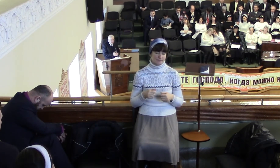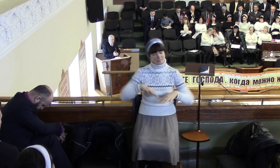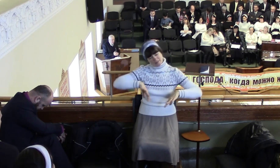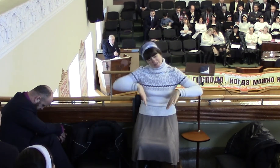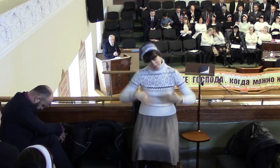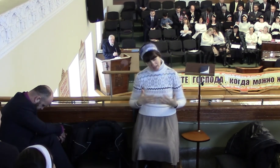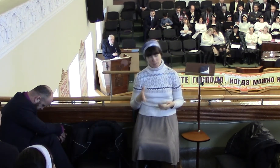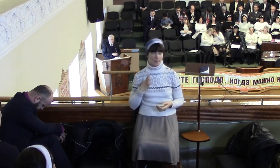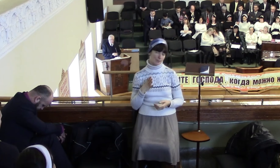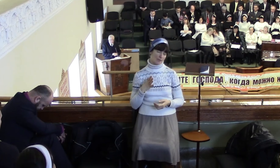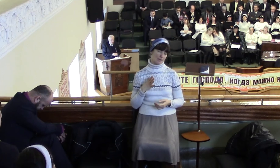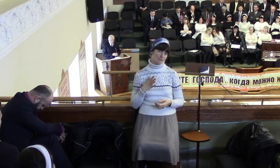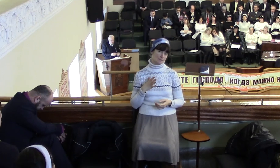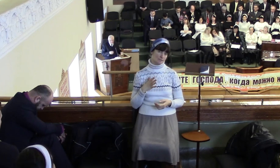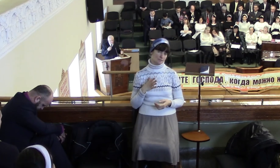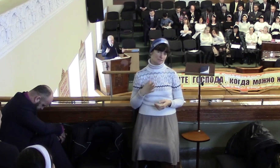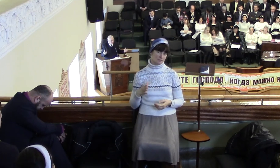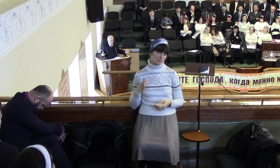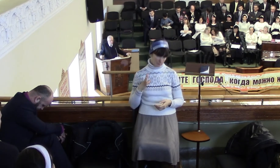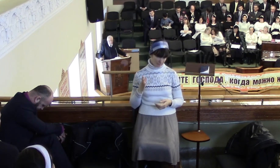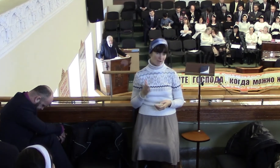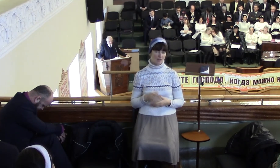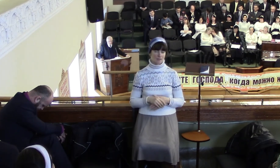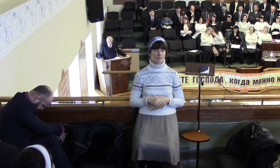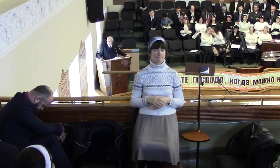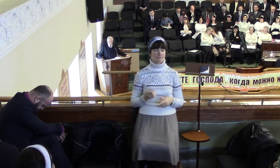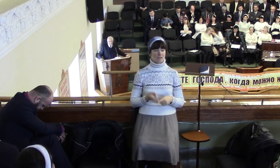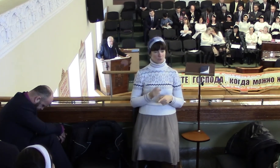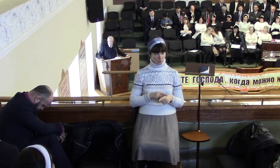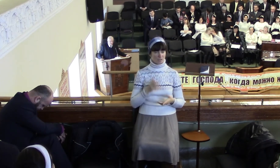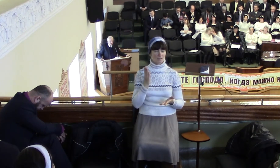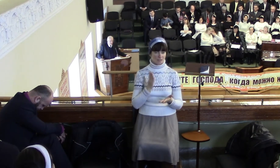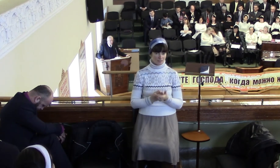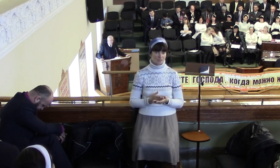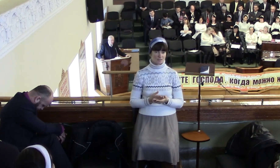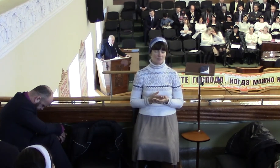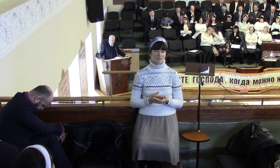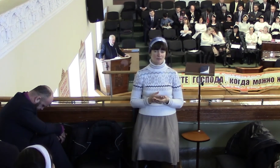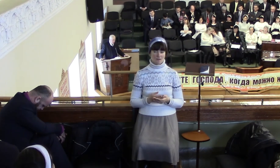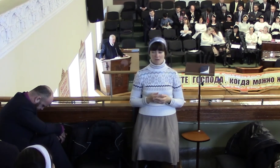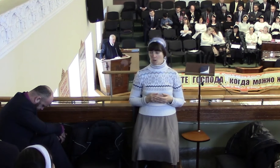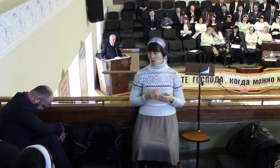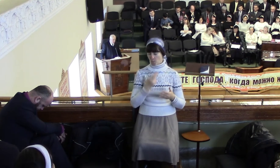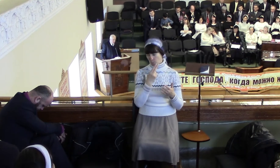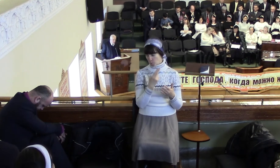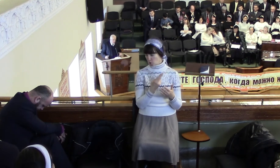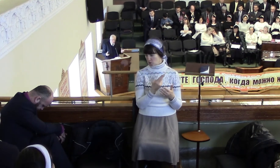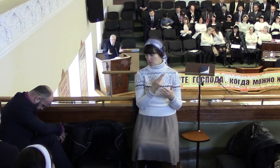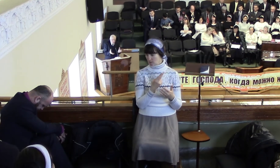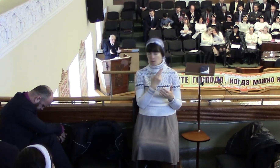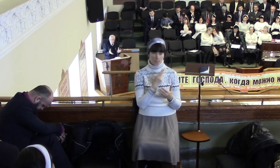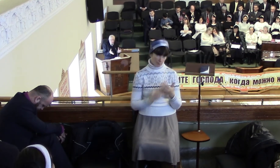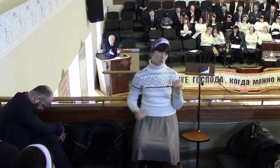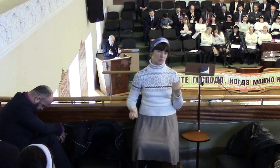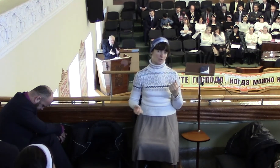стороны. Друзья дорогие, но это остается поражением. Вы плачете. Мы плачем какие моменты. И это